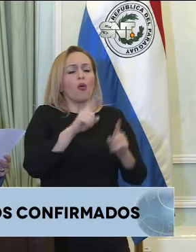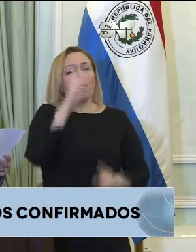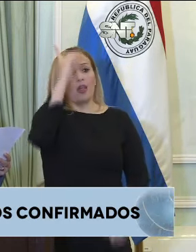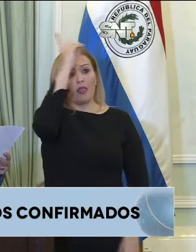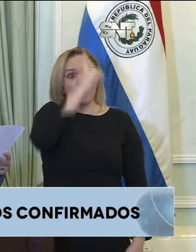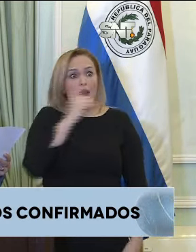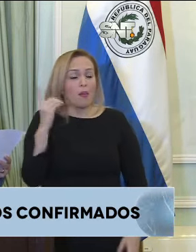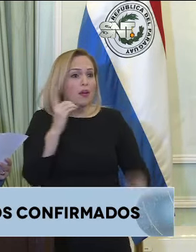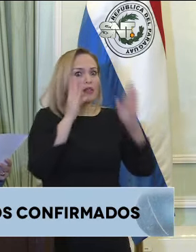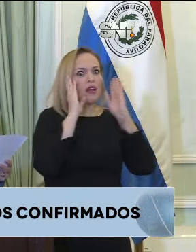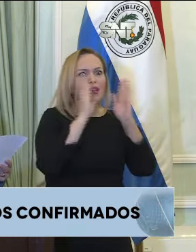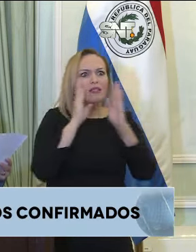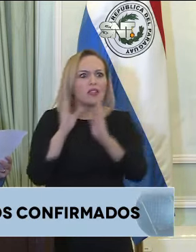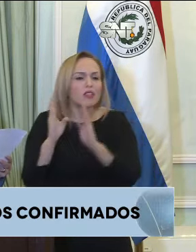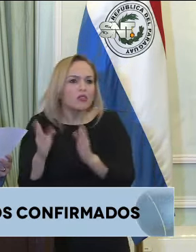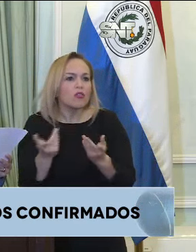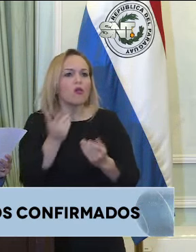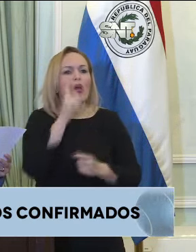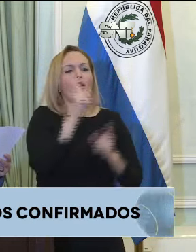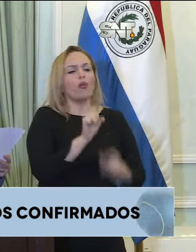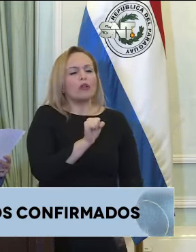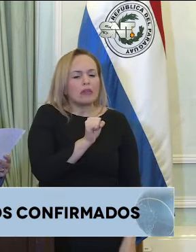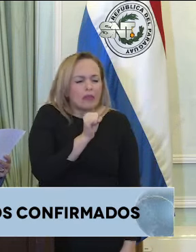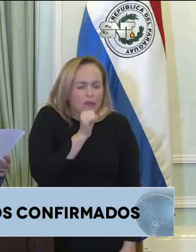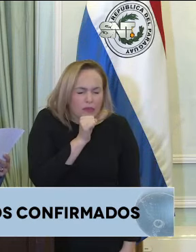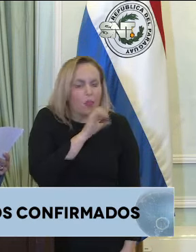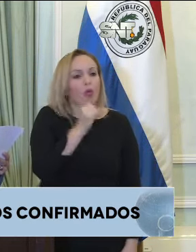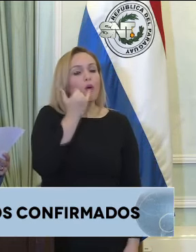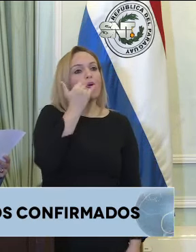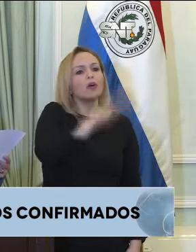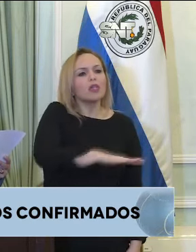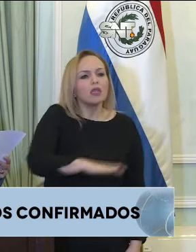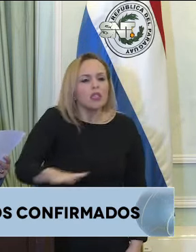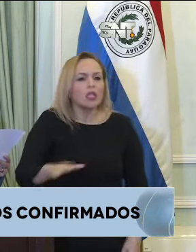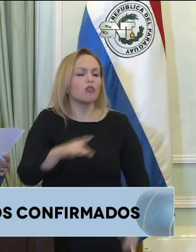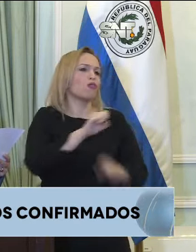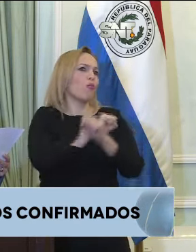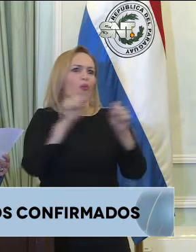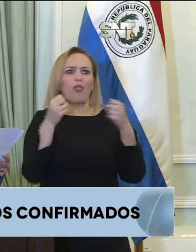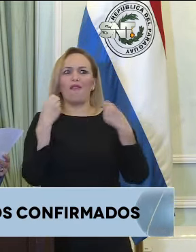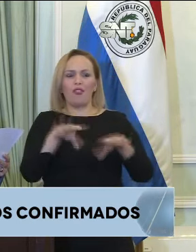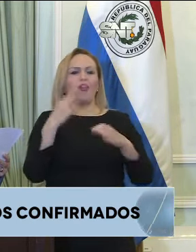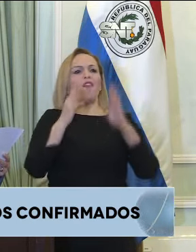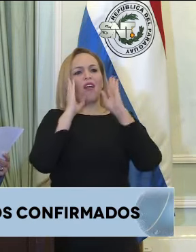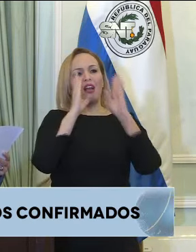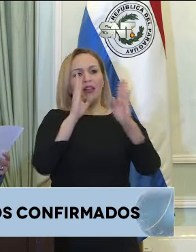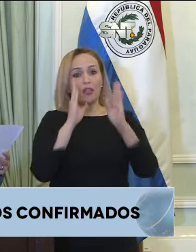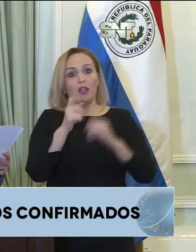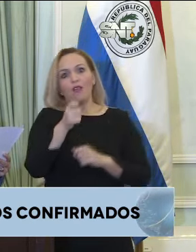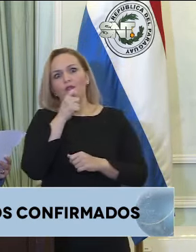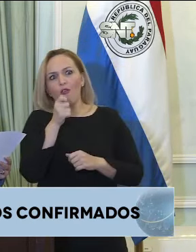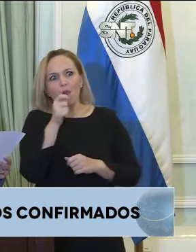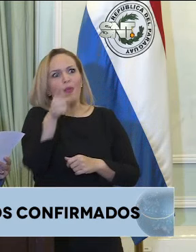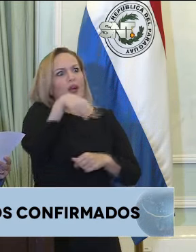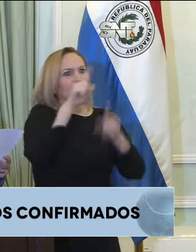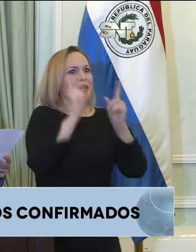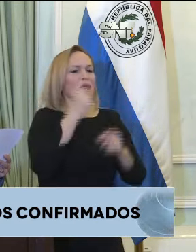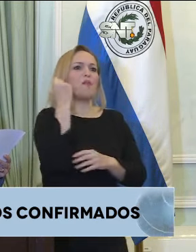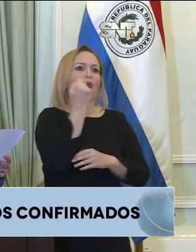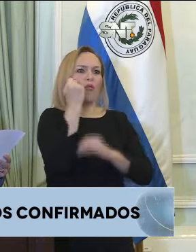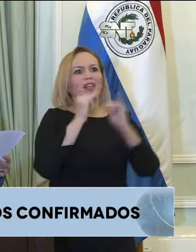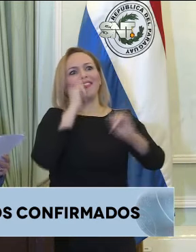discapacidad o que deban asistir a adultos mayores o a niños, trabajadores de los medios de comunicación para la prestación